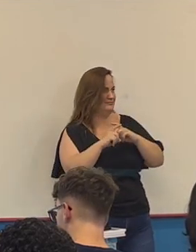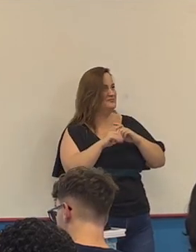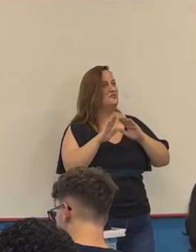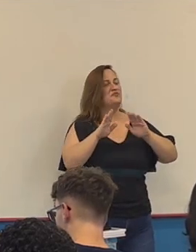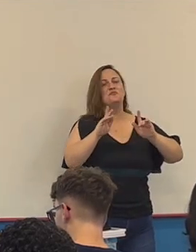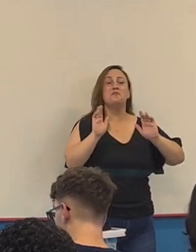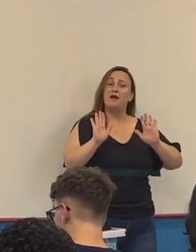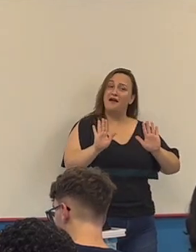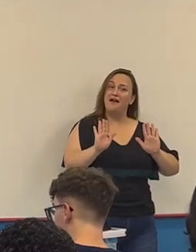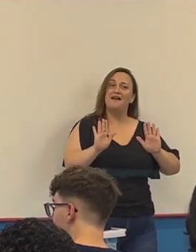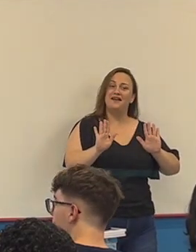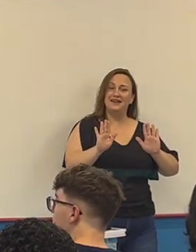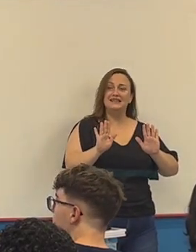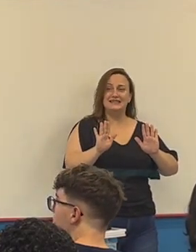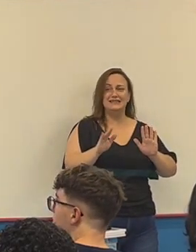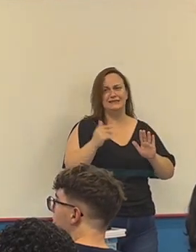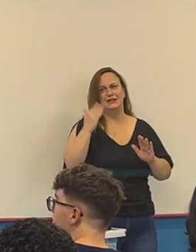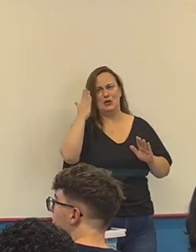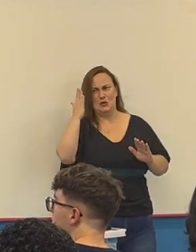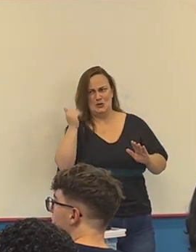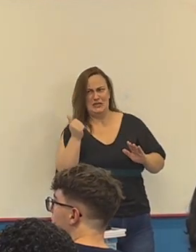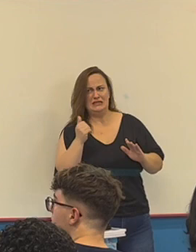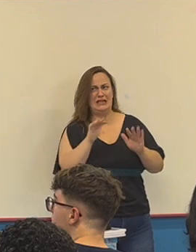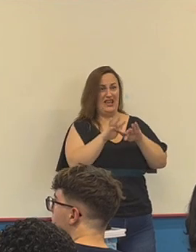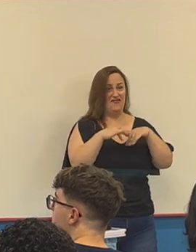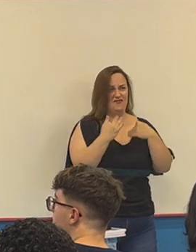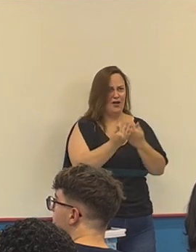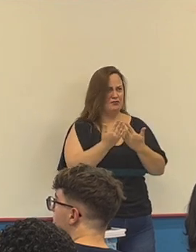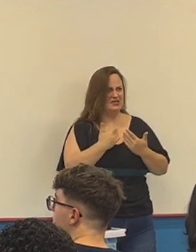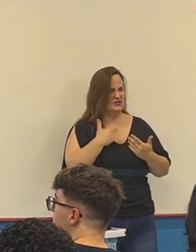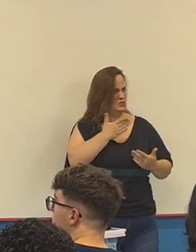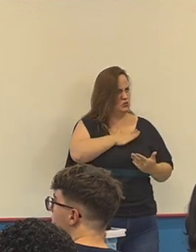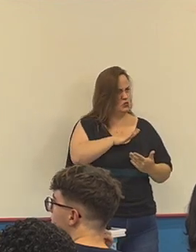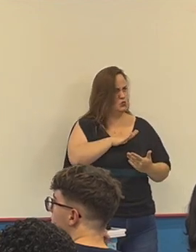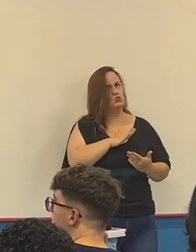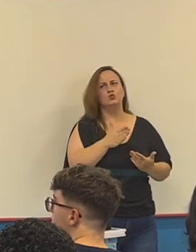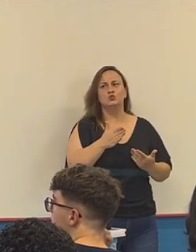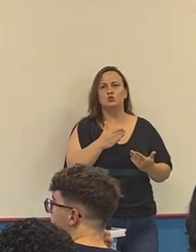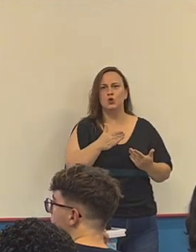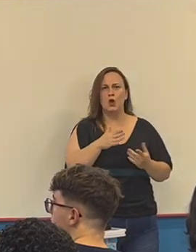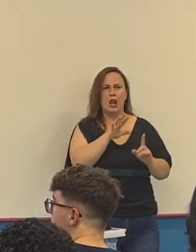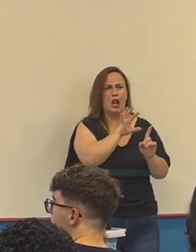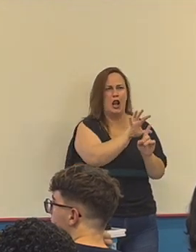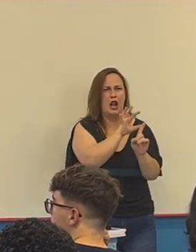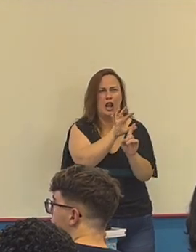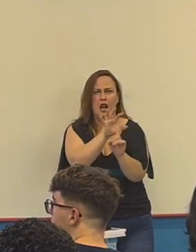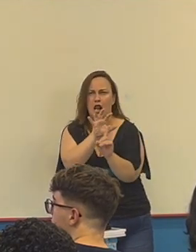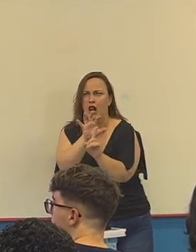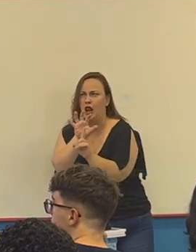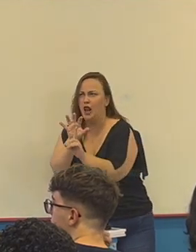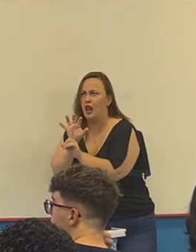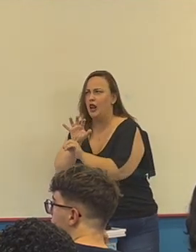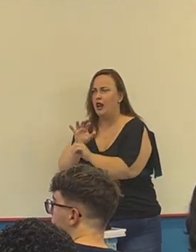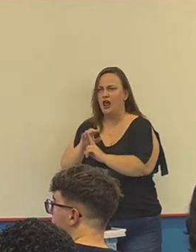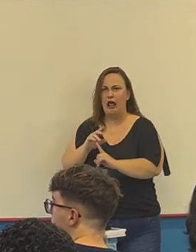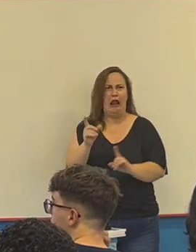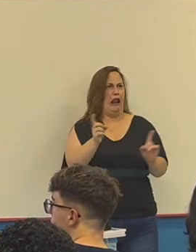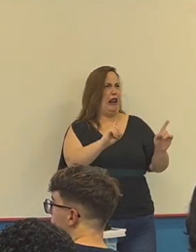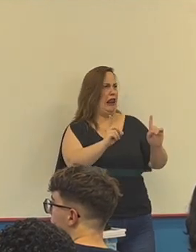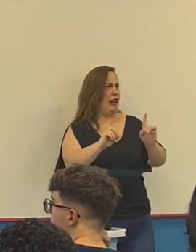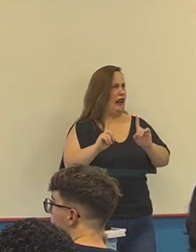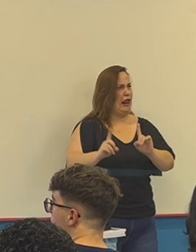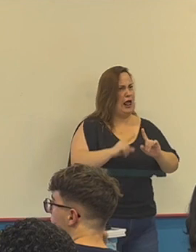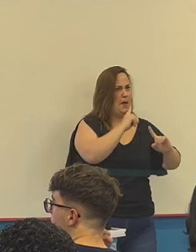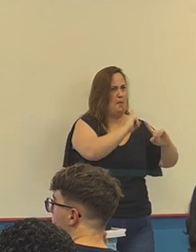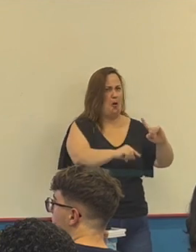Talvez enfrentar certas repressões de familiares, de pessoas conhecidas que vão chegar: ah, não faz isso, isso não vai dar em nada,